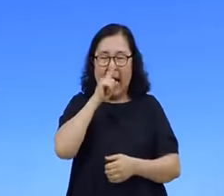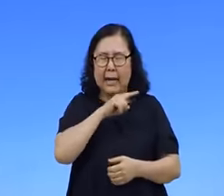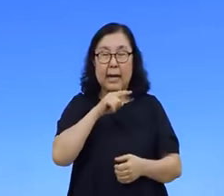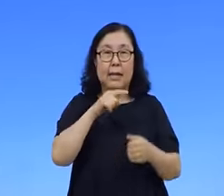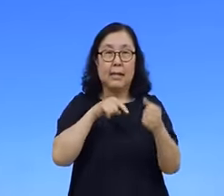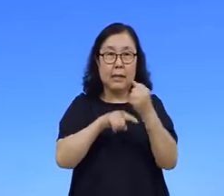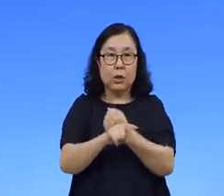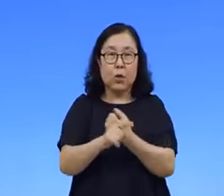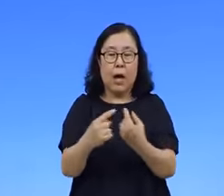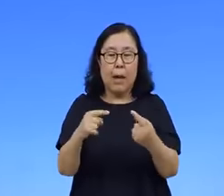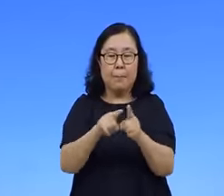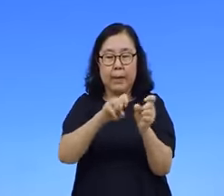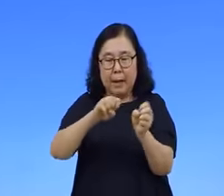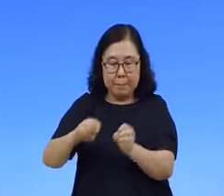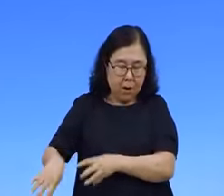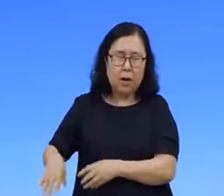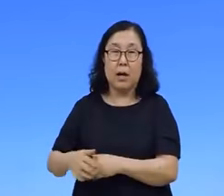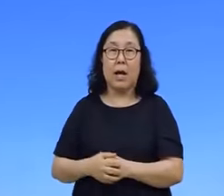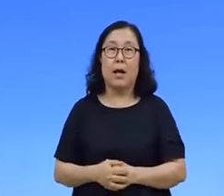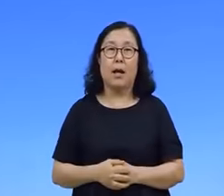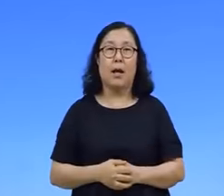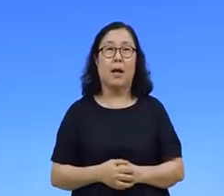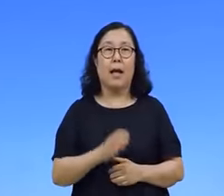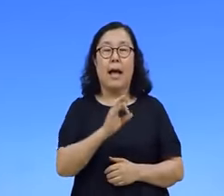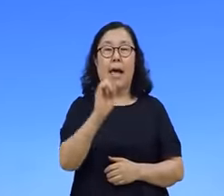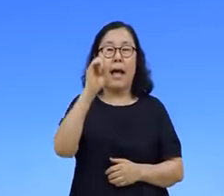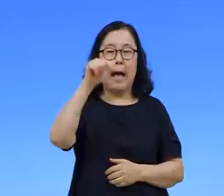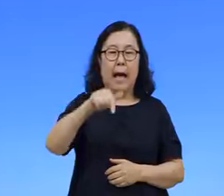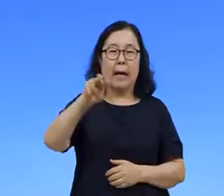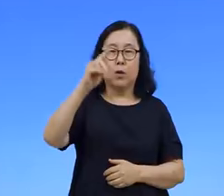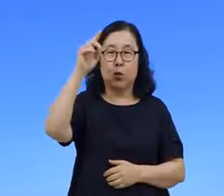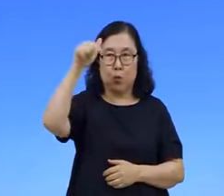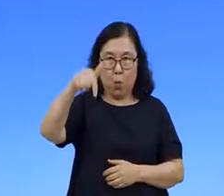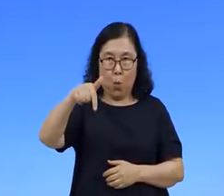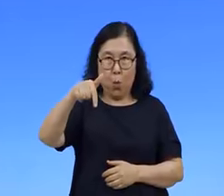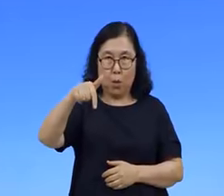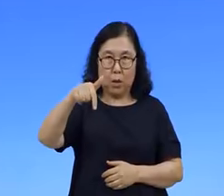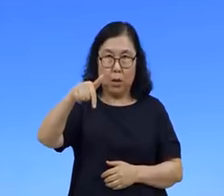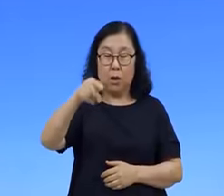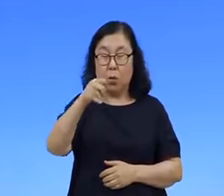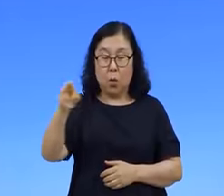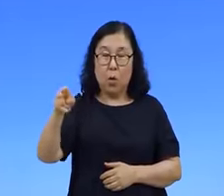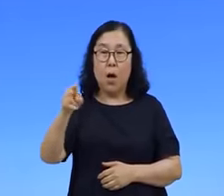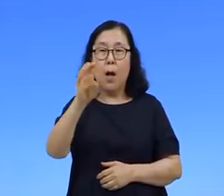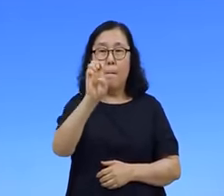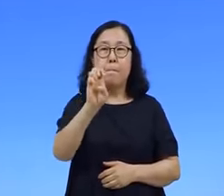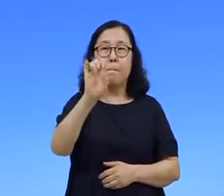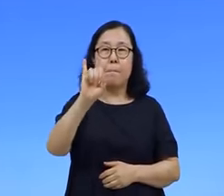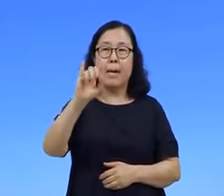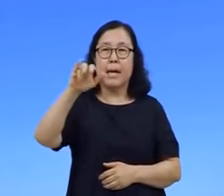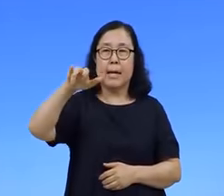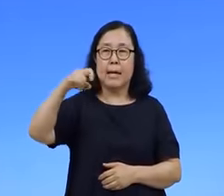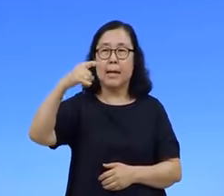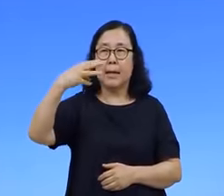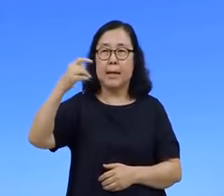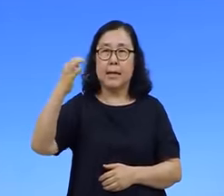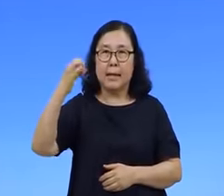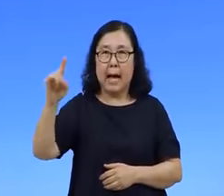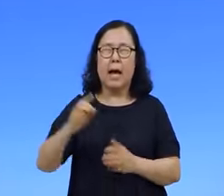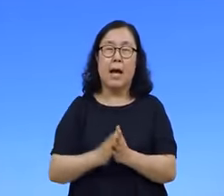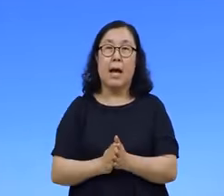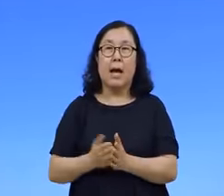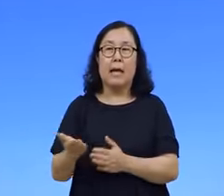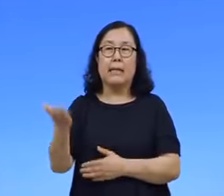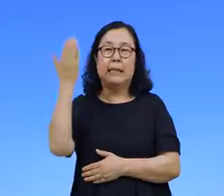버려야 되느냐? 맨 앞에 나오는 이 악독이라는 단어는 헬라어로 피크리아라는 단어인데요, 지나간 것들에 대한